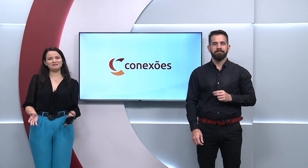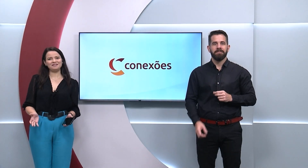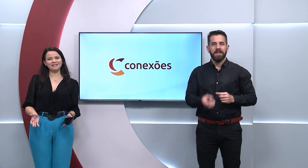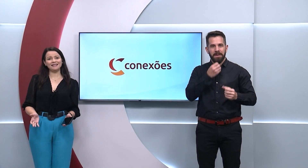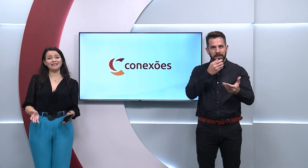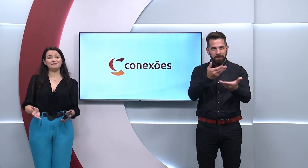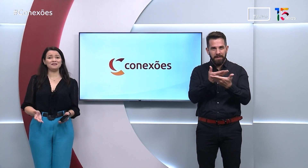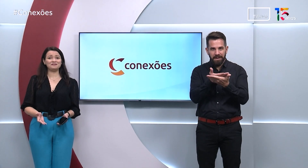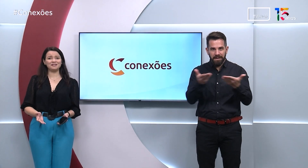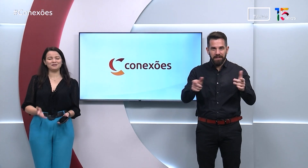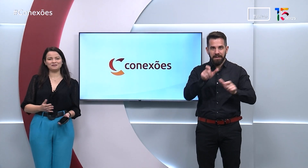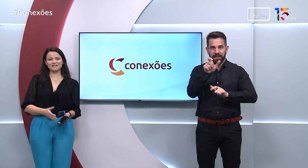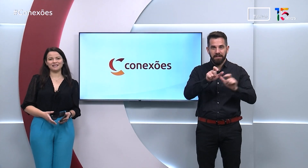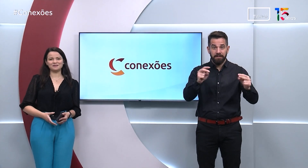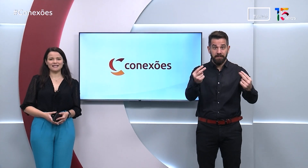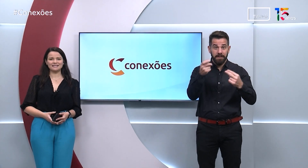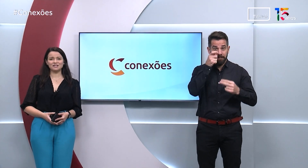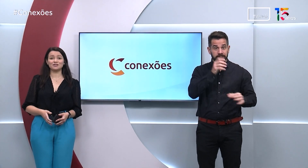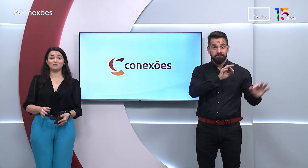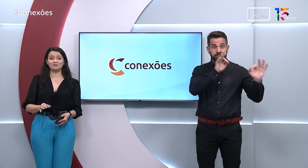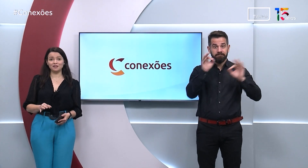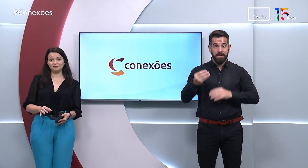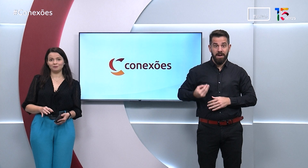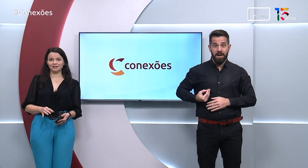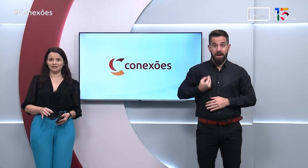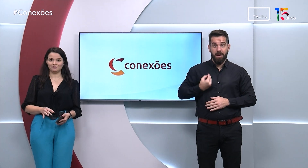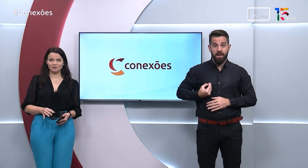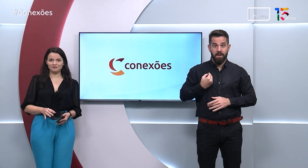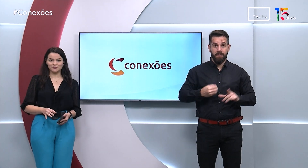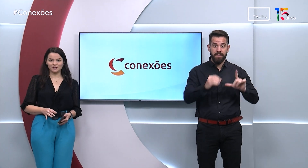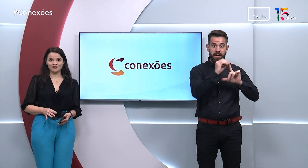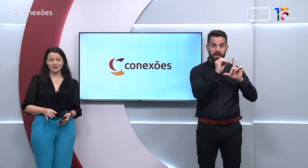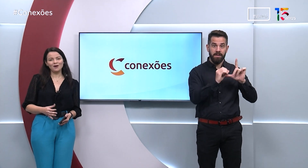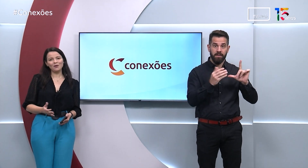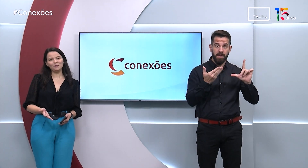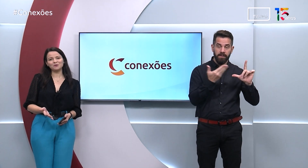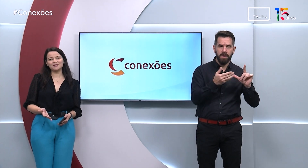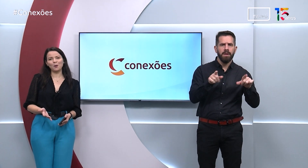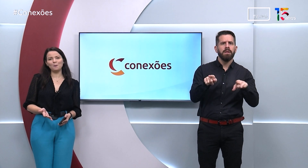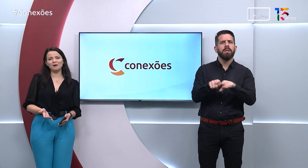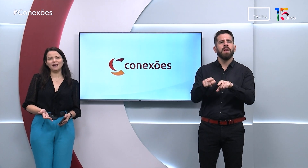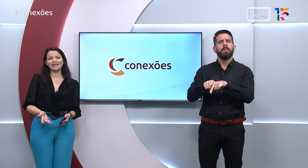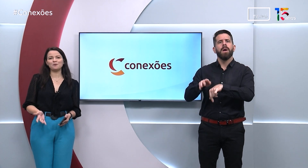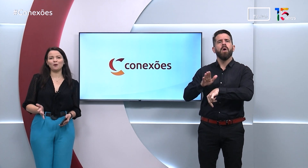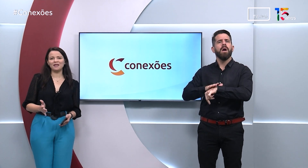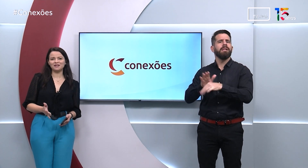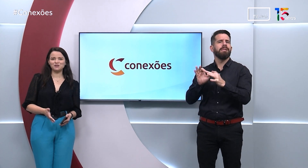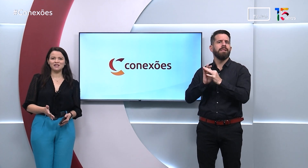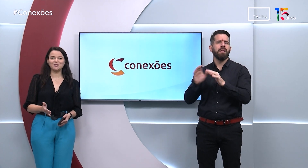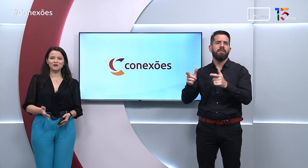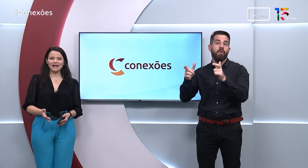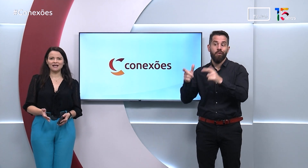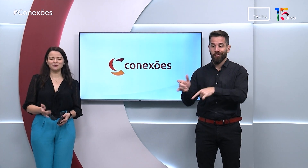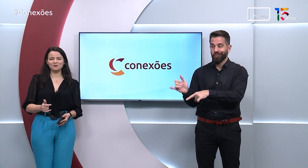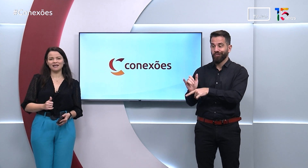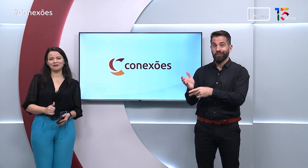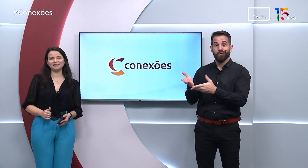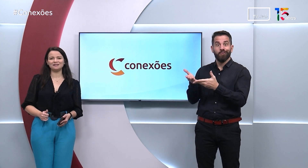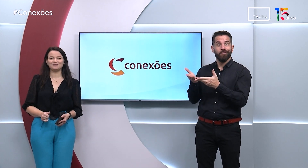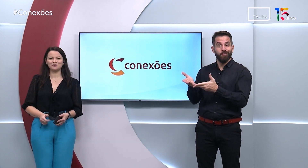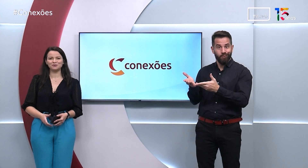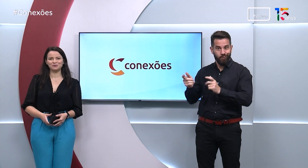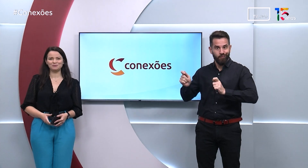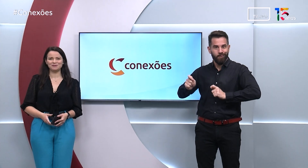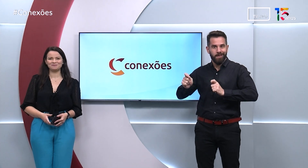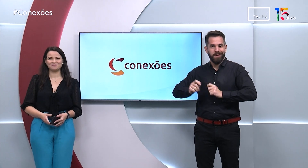Seja bem-vinda e bem-vindo você que nos assiste ao vivo pela TV UFG ou que nos acompanha em qualquer dia e horário no canal